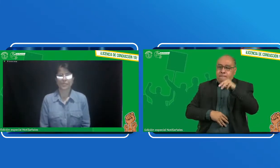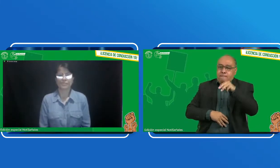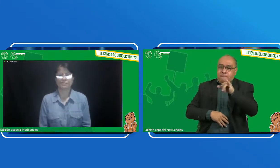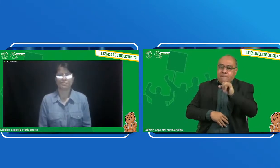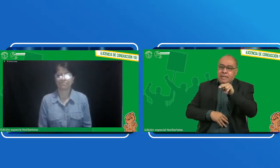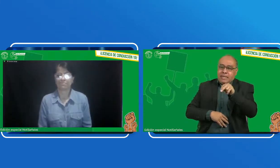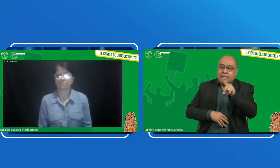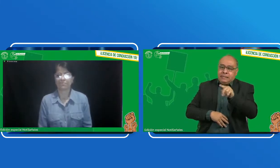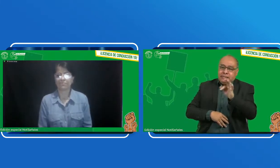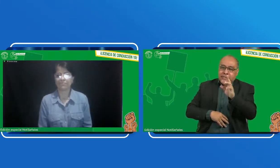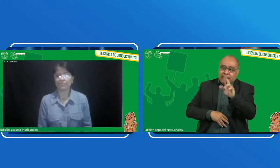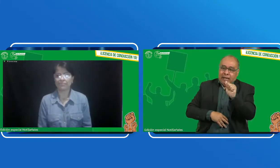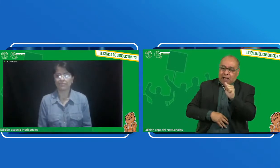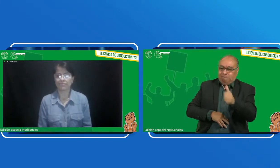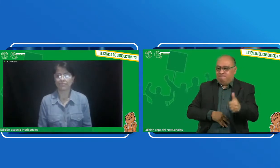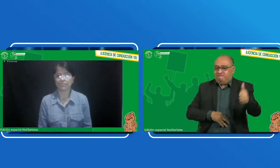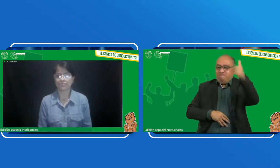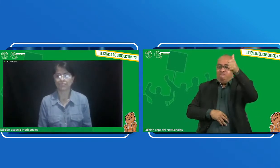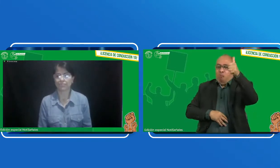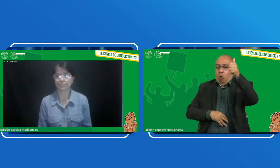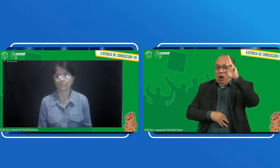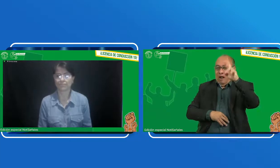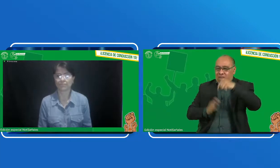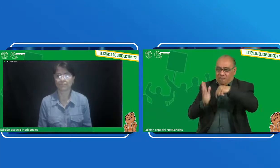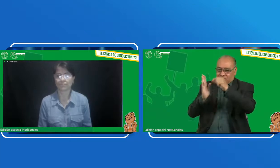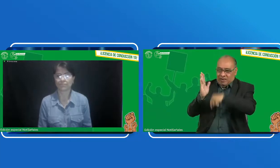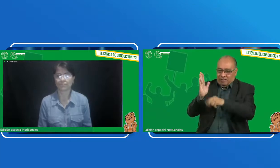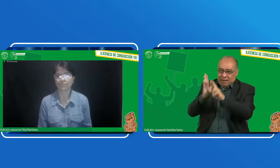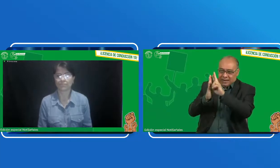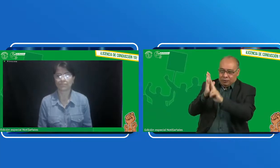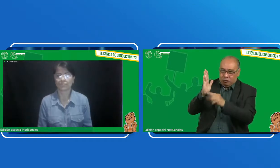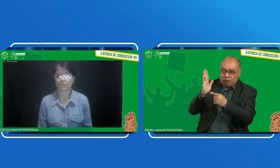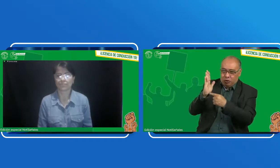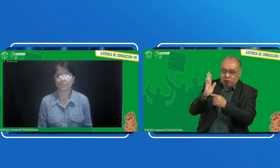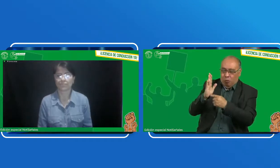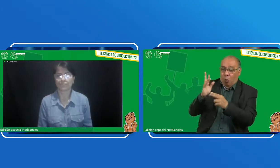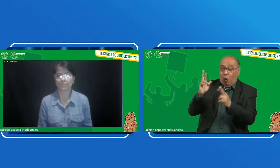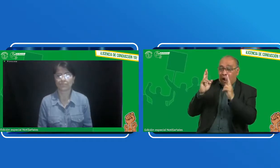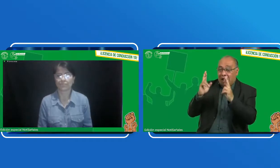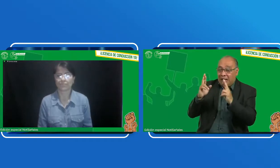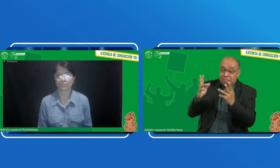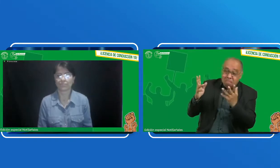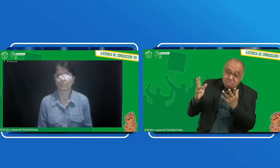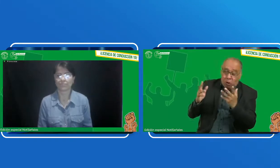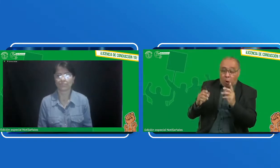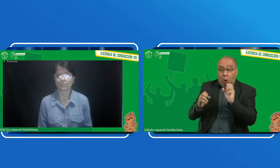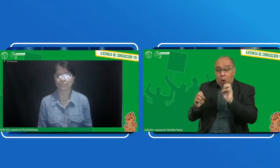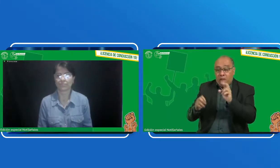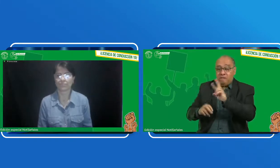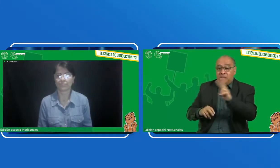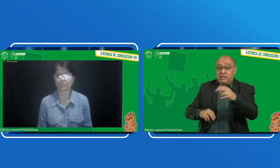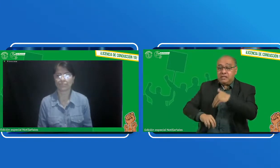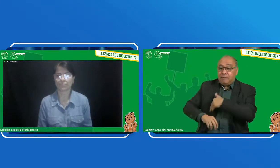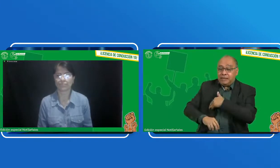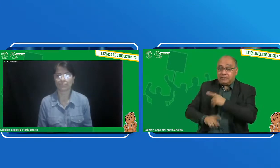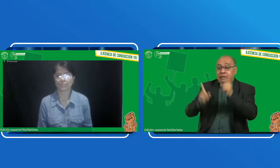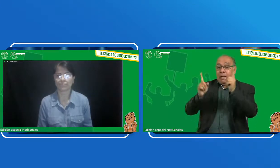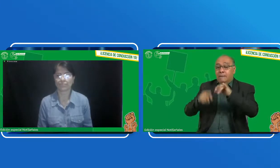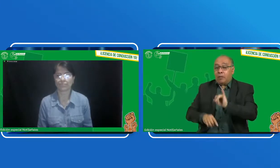ese viceministro, desde la ministra, desde quien haya